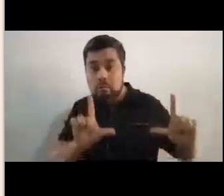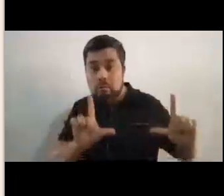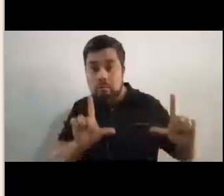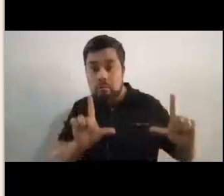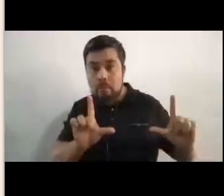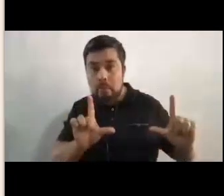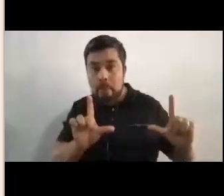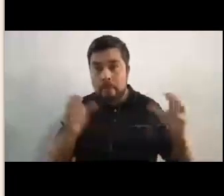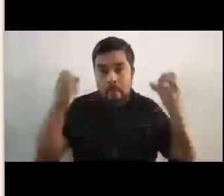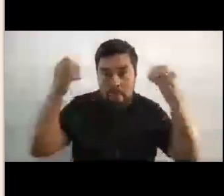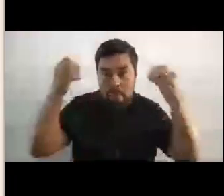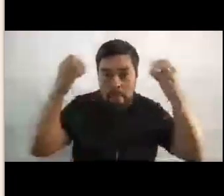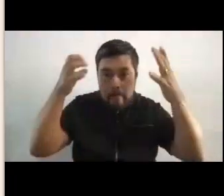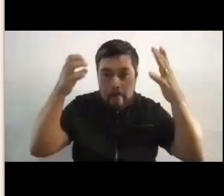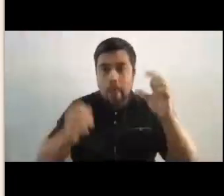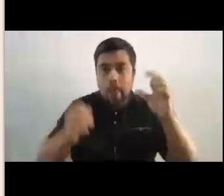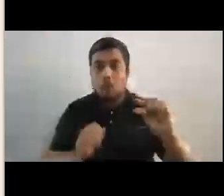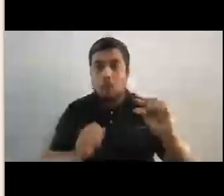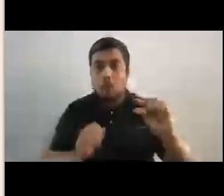La siguiente.